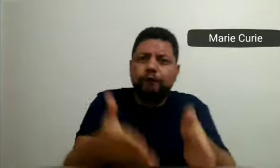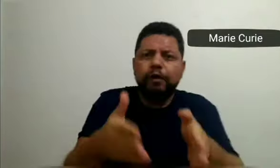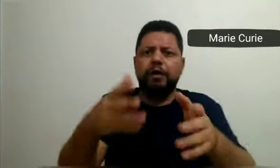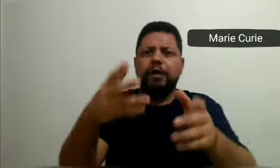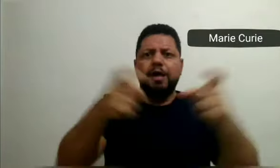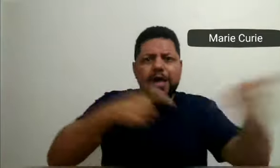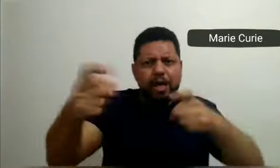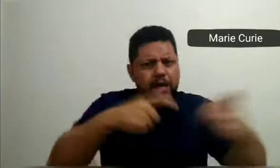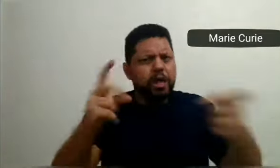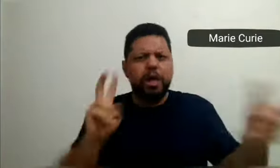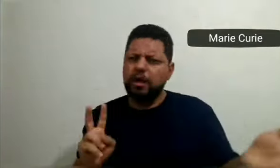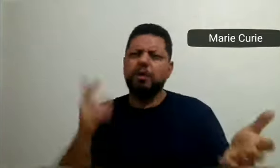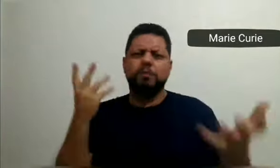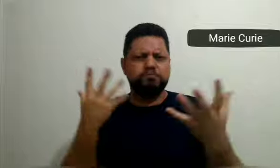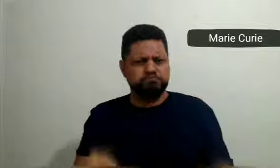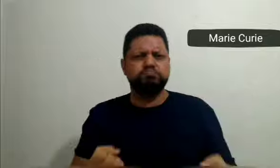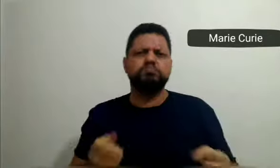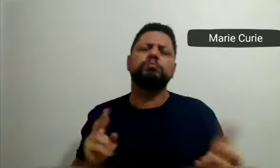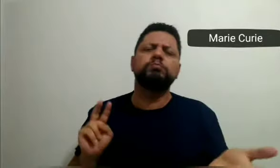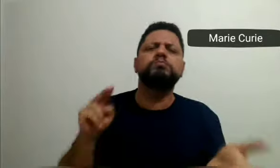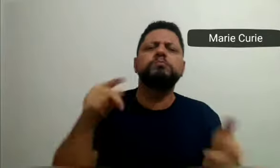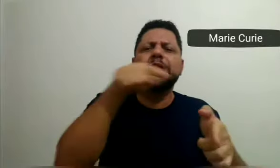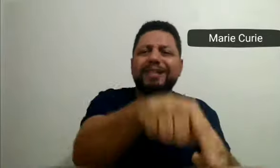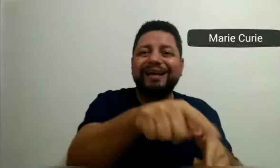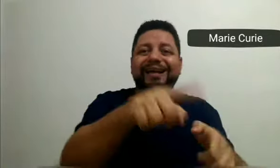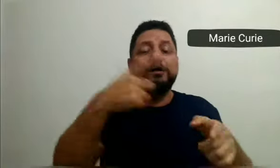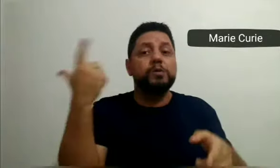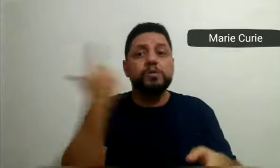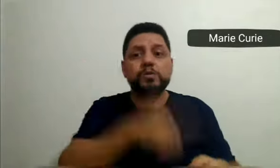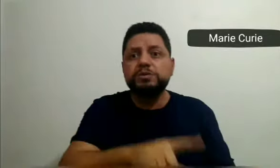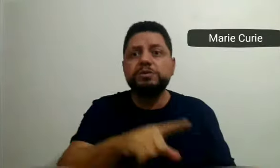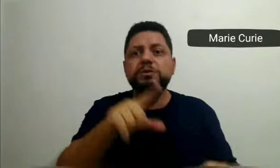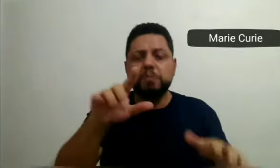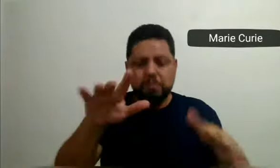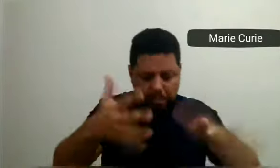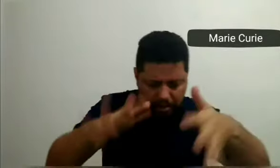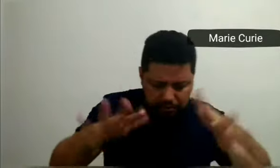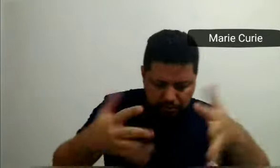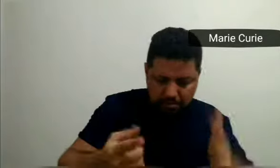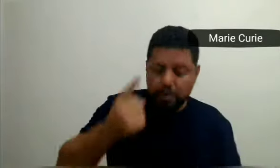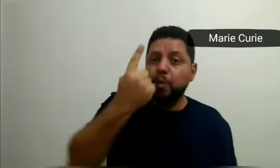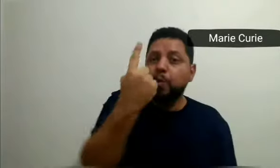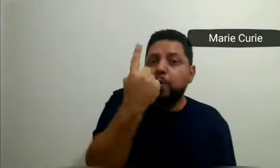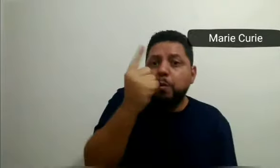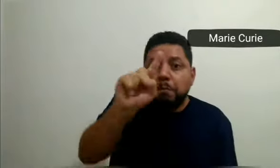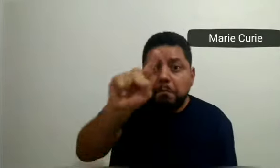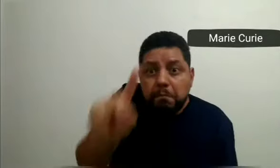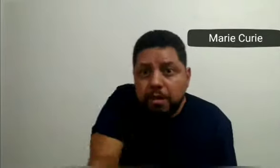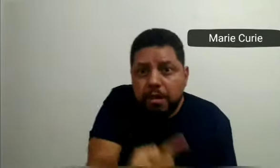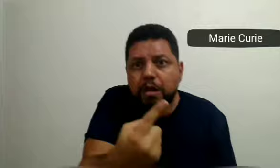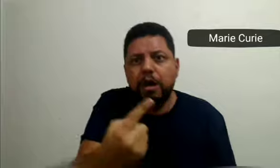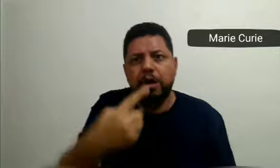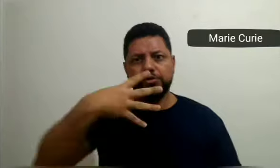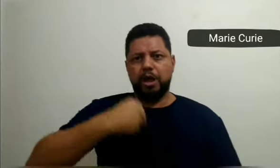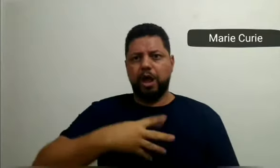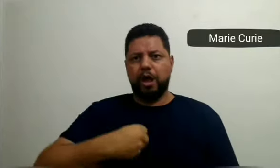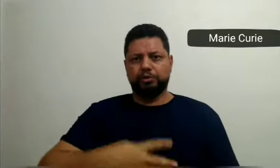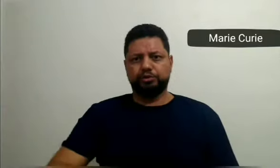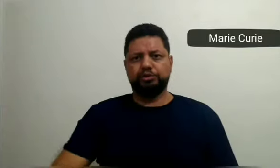ela tenha tirado nas regiões de batalha dos soldados aproximadamente